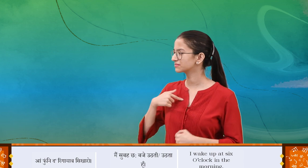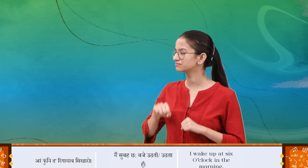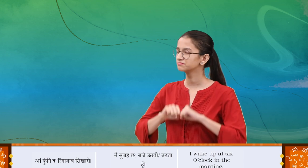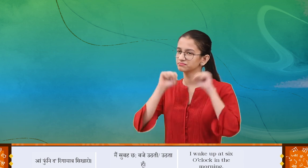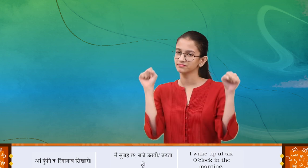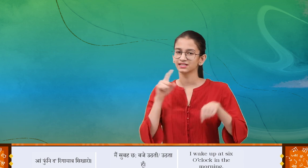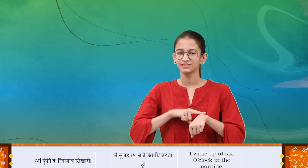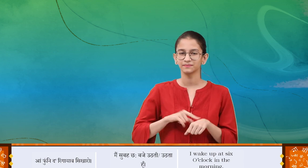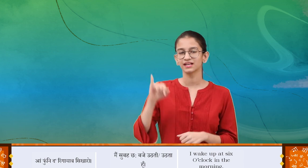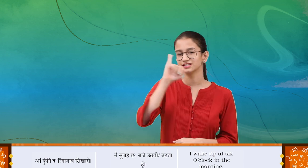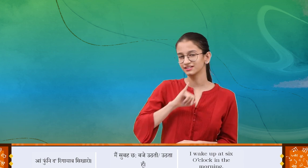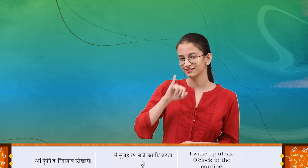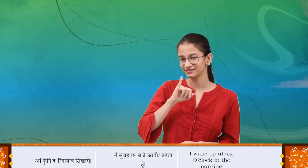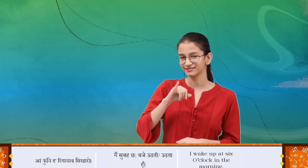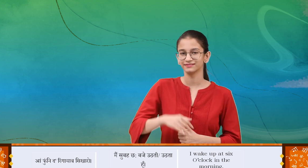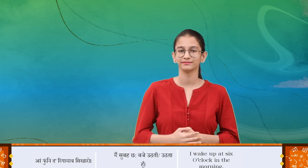Ang pungni do ringgao shikaru.